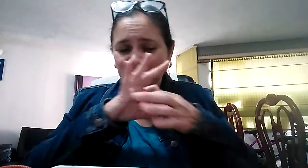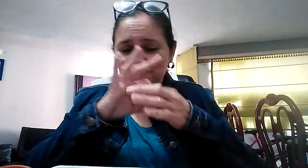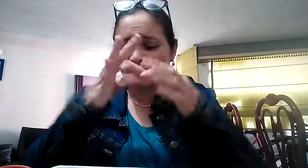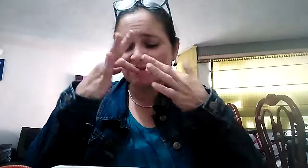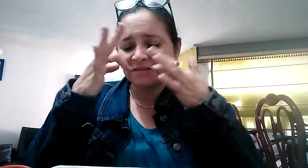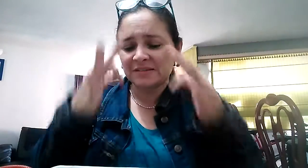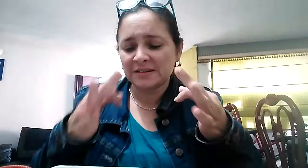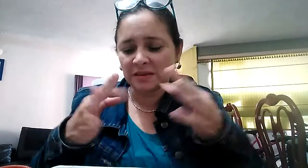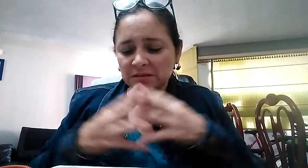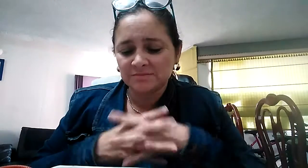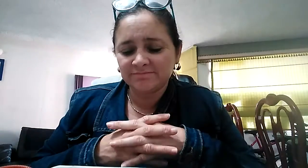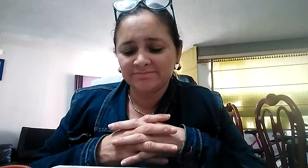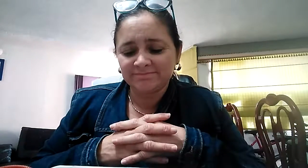Ah, 5 minutos más.